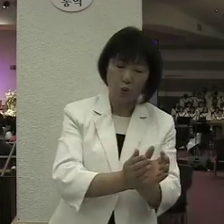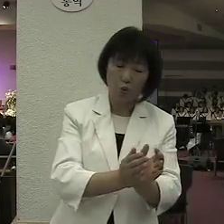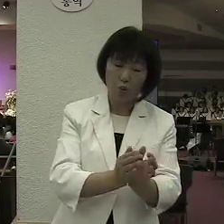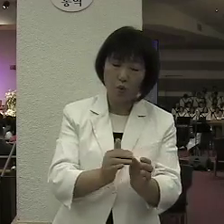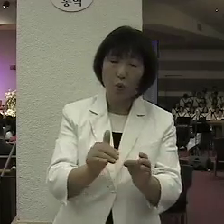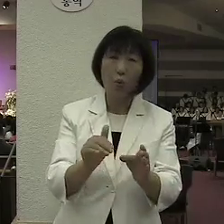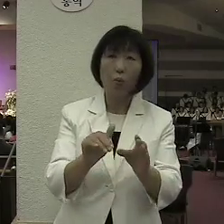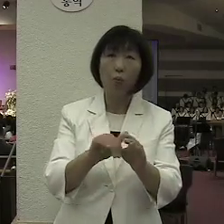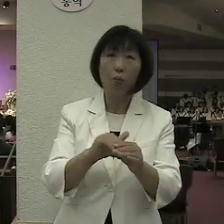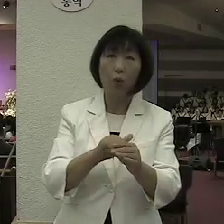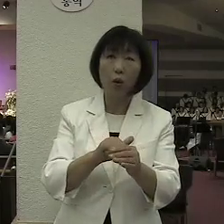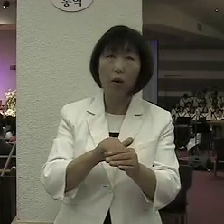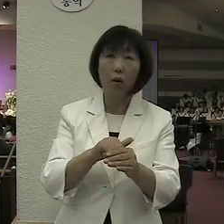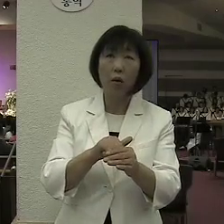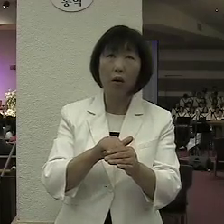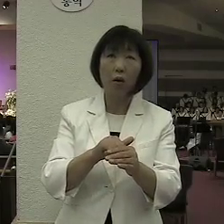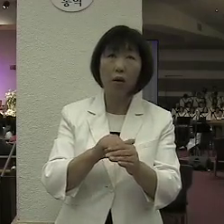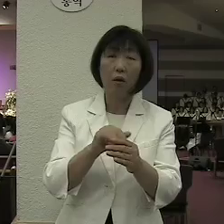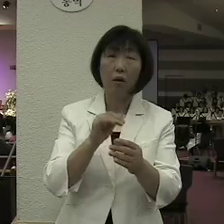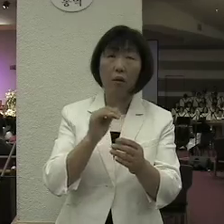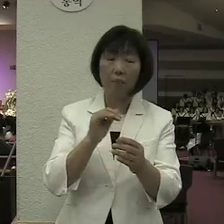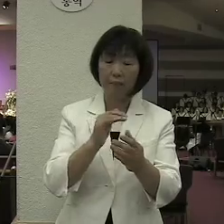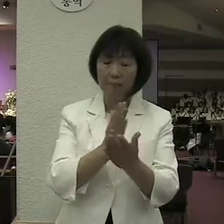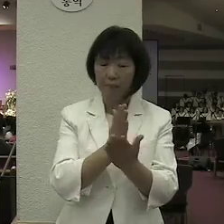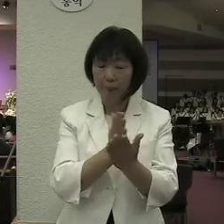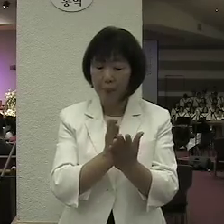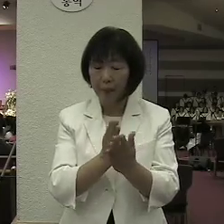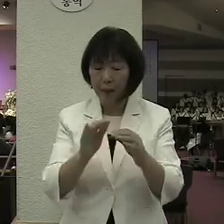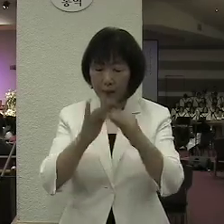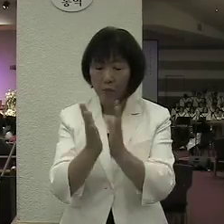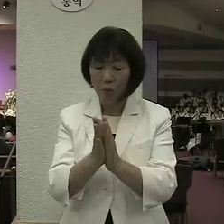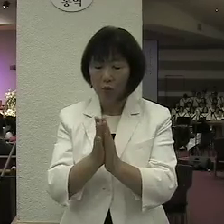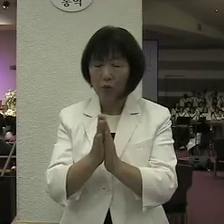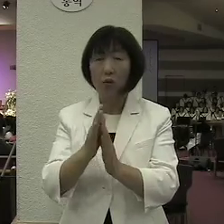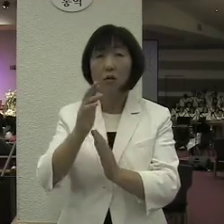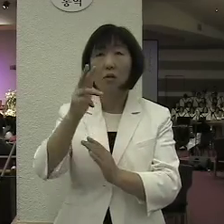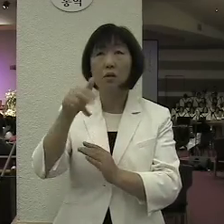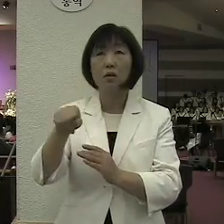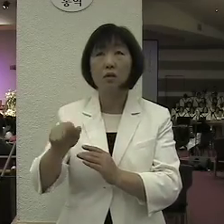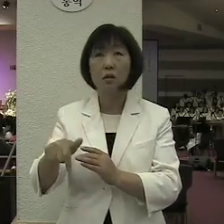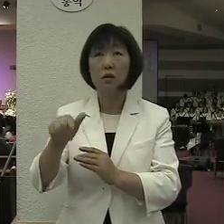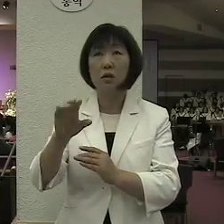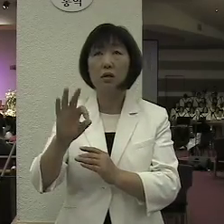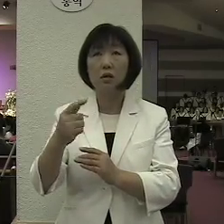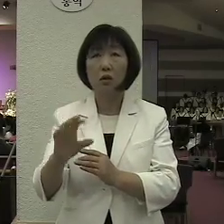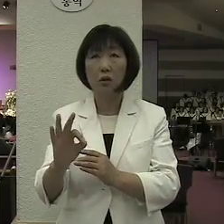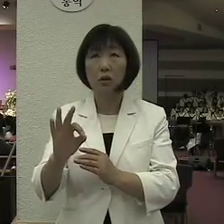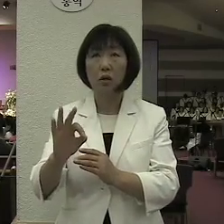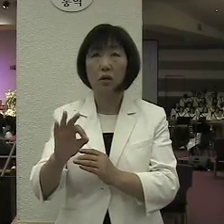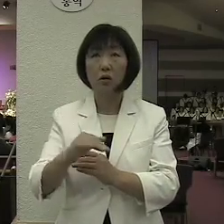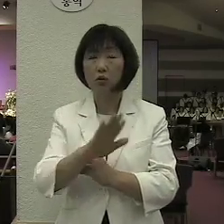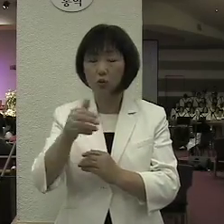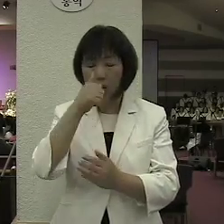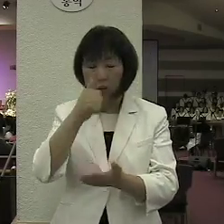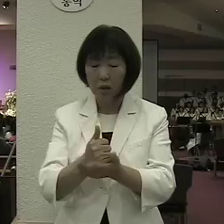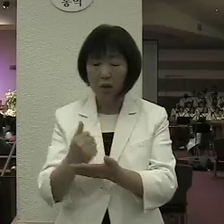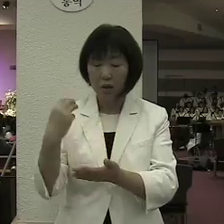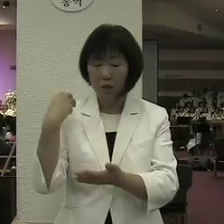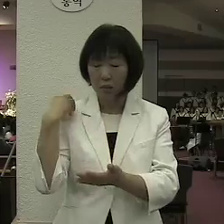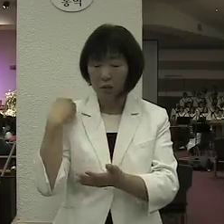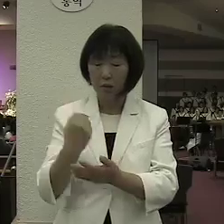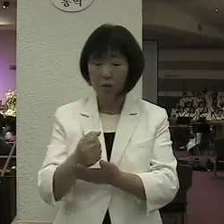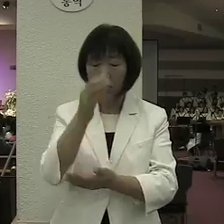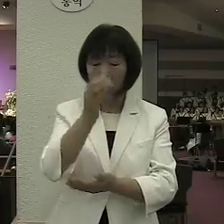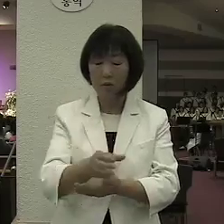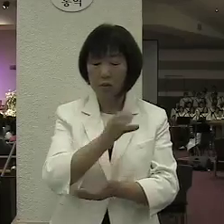우리 멕시코 친구들에게 적합하지 않은 것을 그래도 센스레하게 알고 있는 겁니다. 각 문화마다,